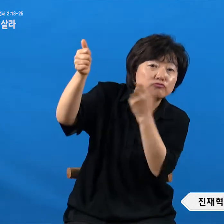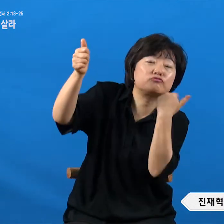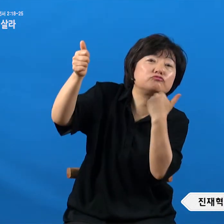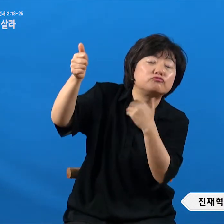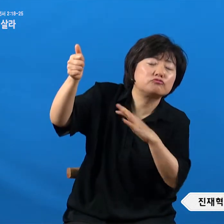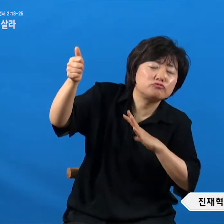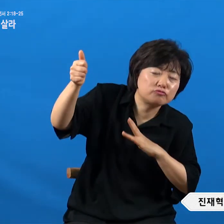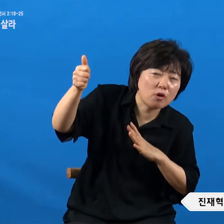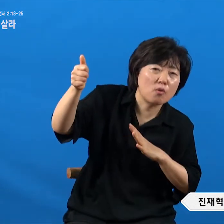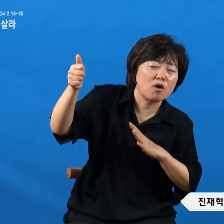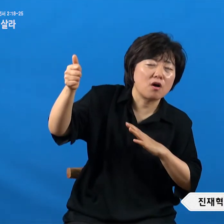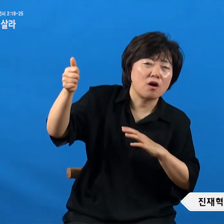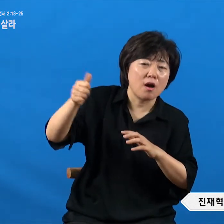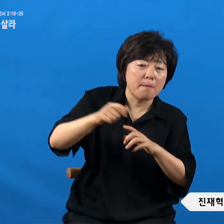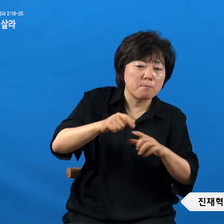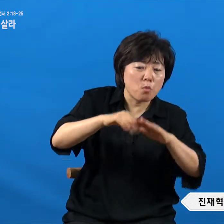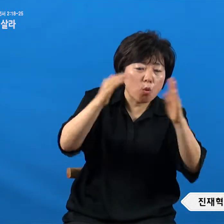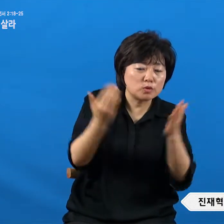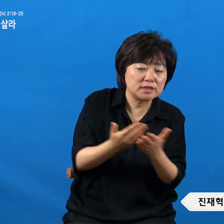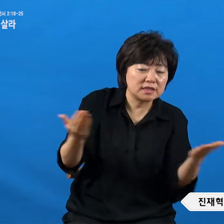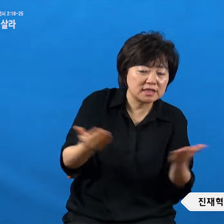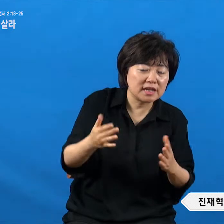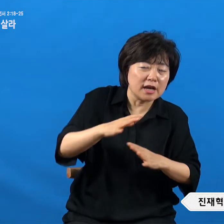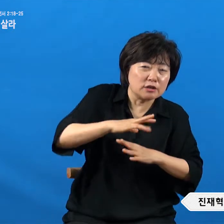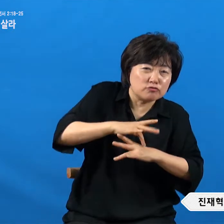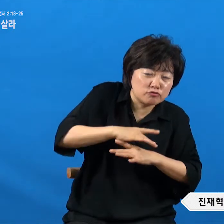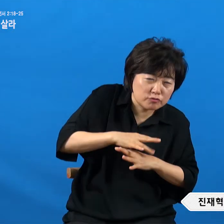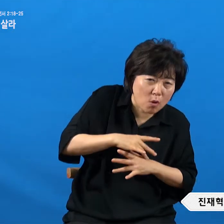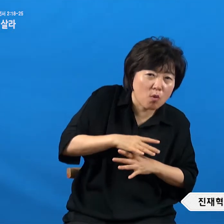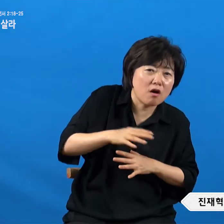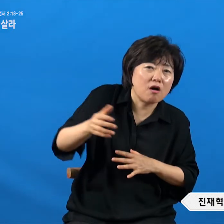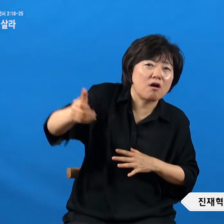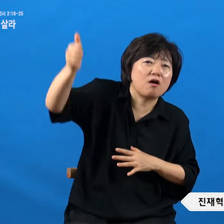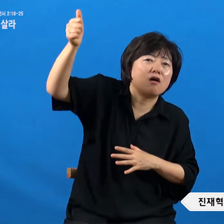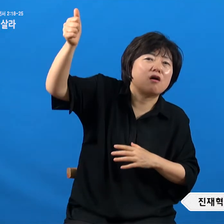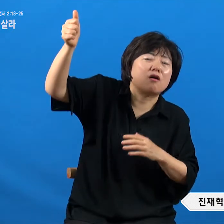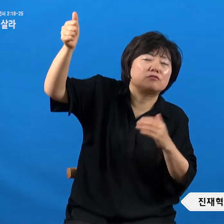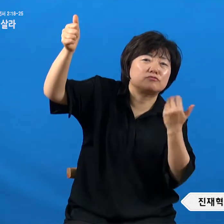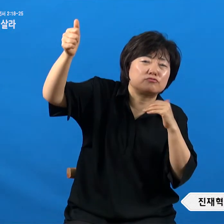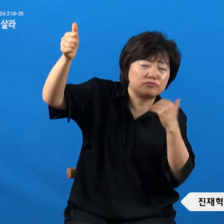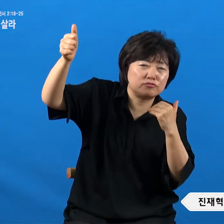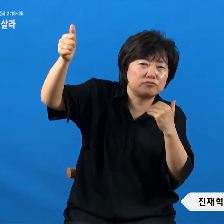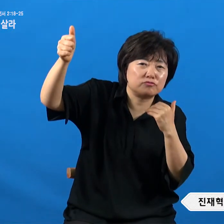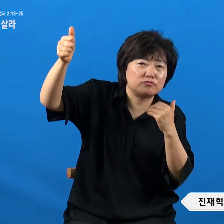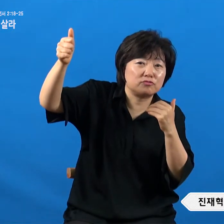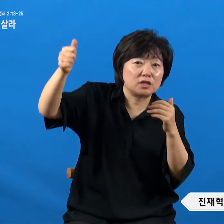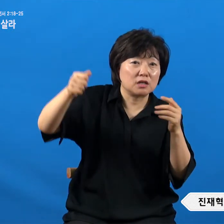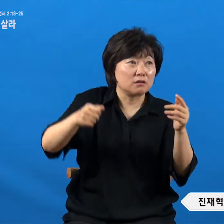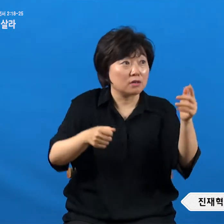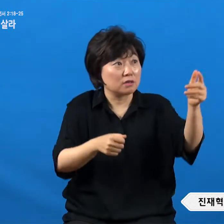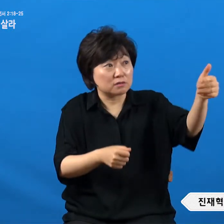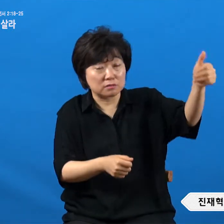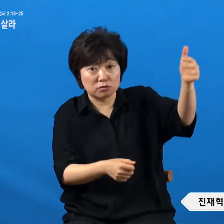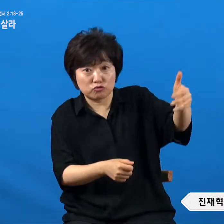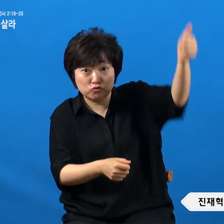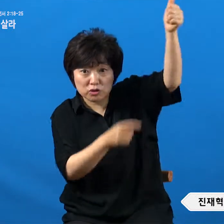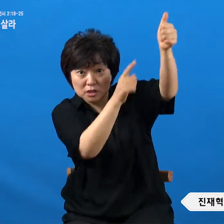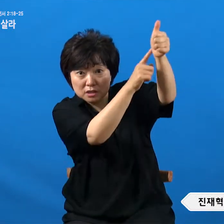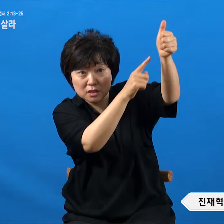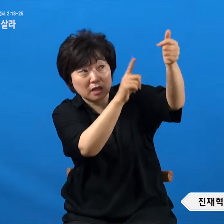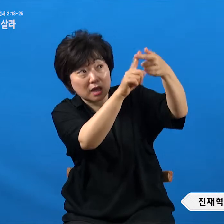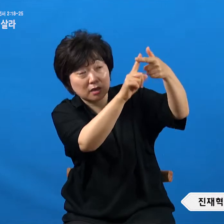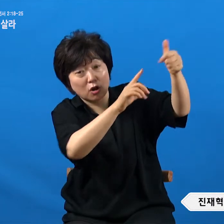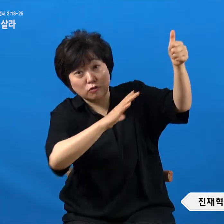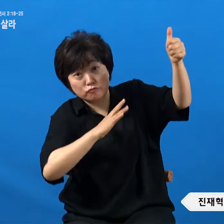말씀하고 있습니다. 이 범사에 두려워하는 자들의 모습은 누굽니까? 바로 그 보스를